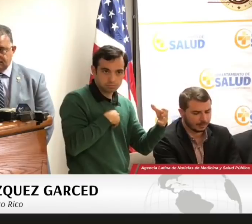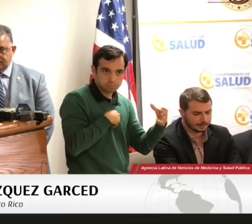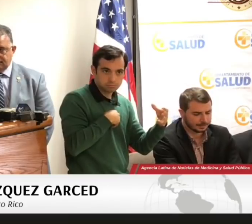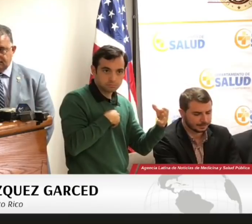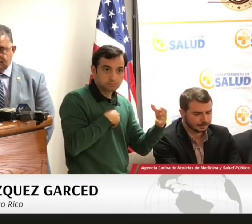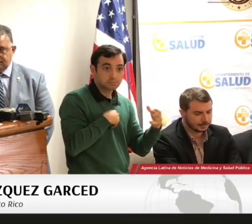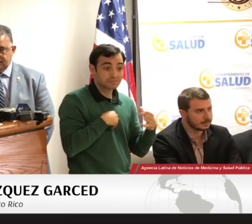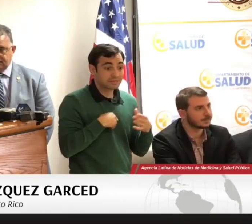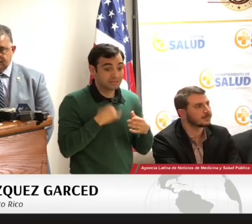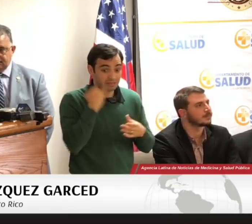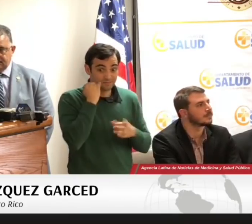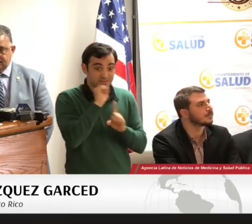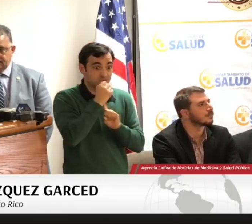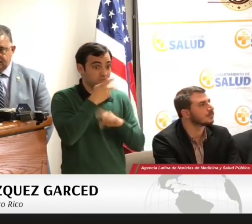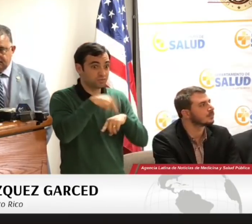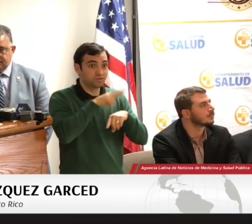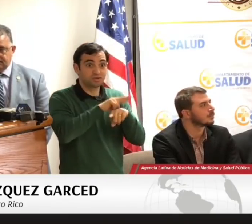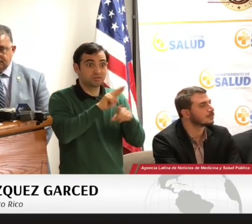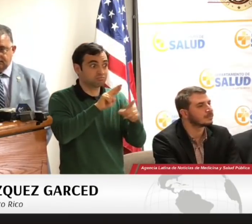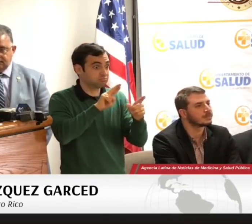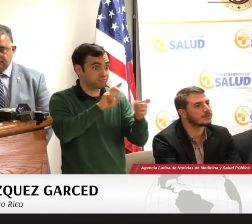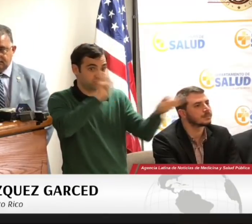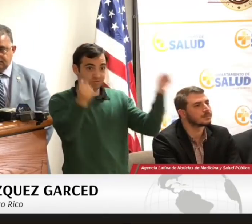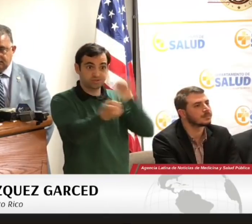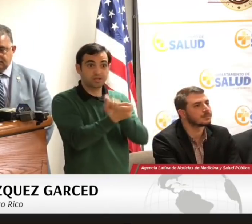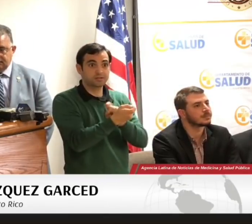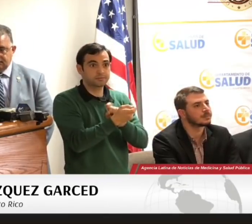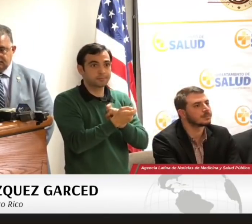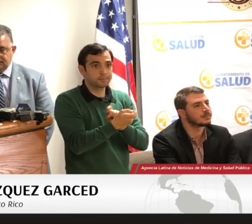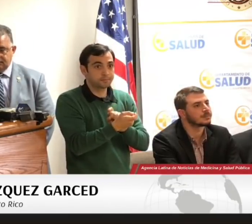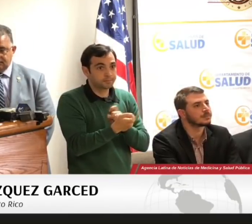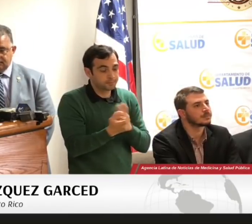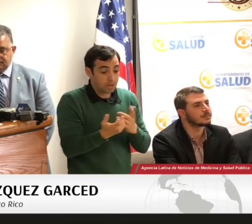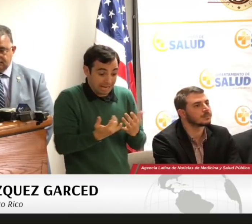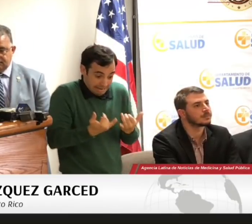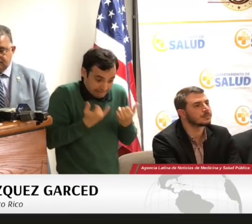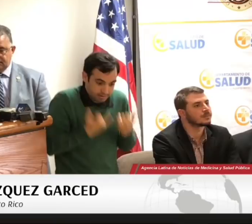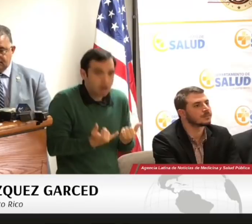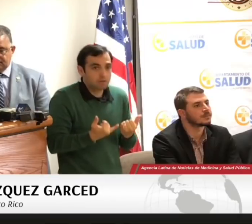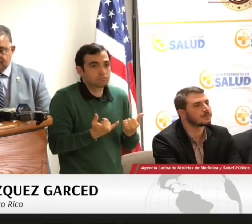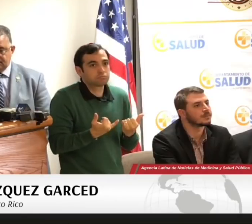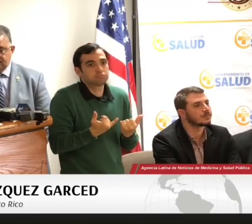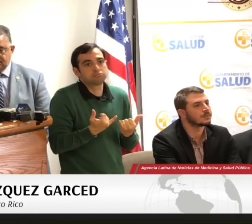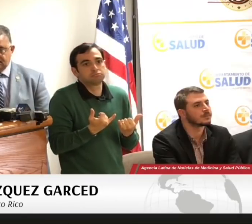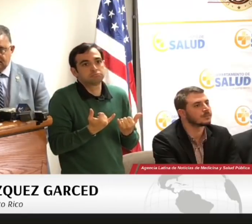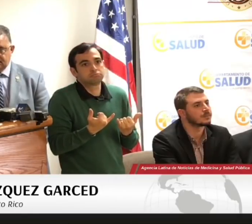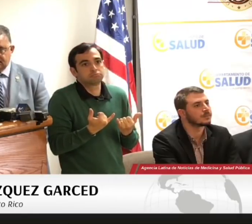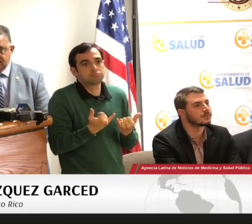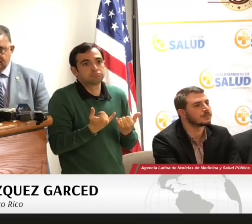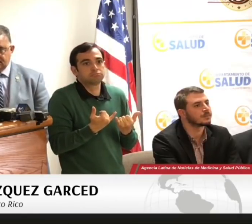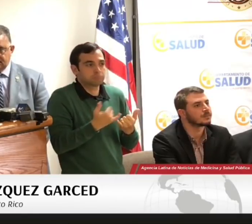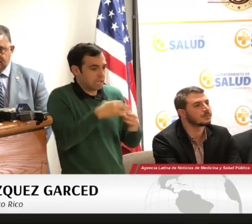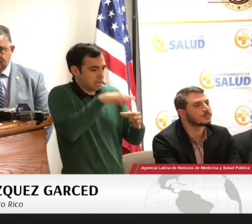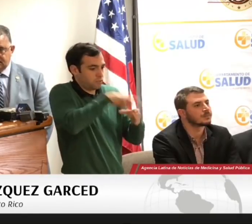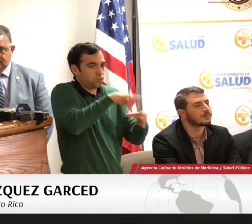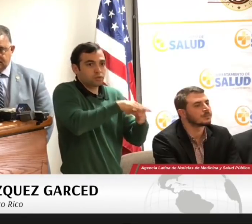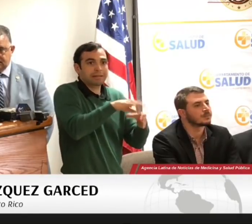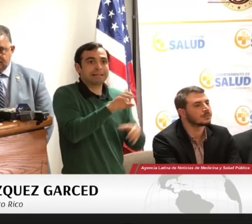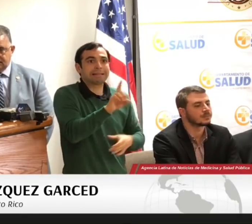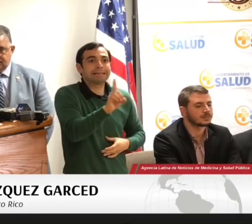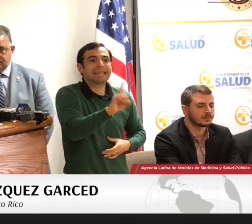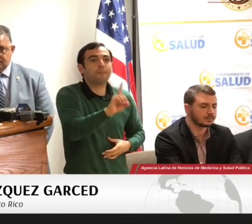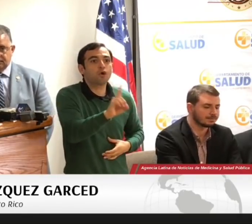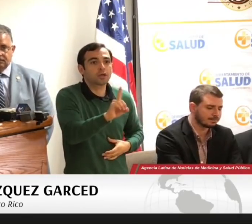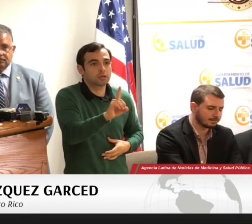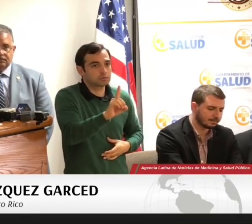situación de Puerto Rico, pues lo evaluaremos en su momento. En este momento, las primarias demócratas se llevarán en la fecha que